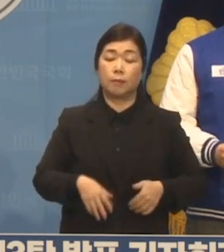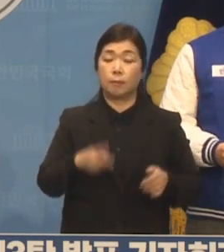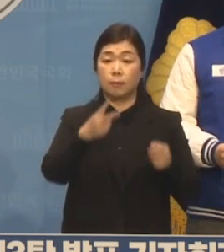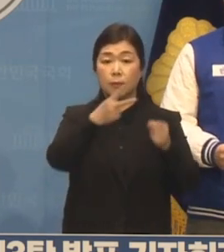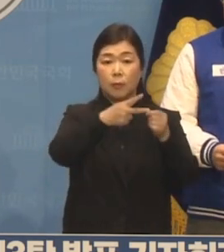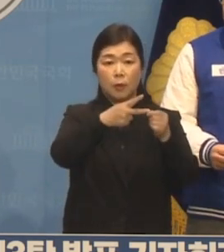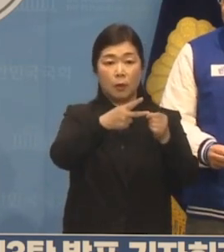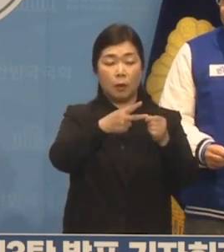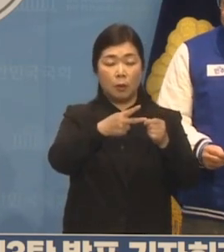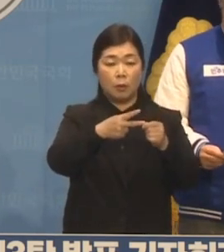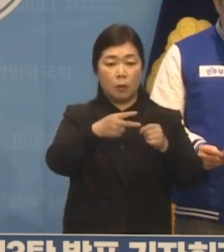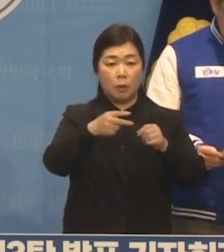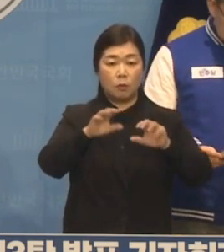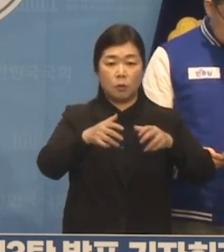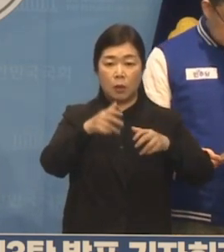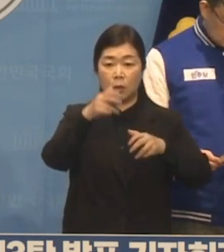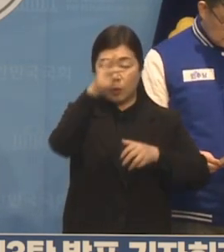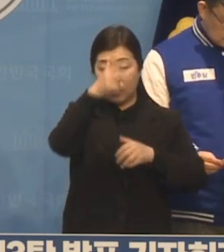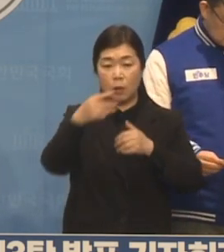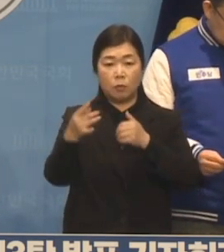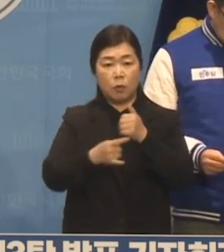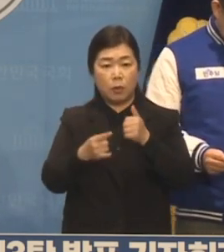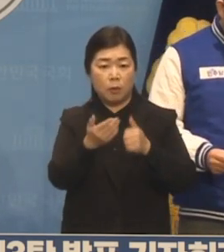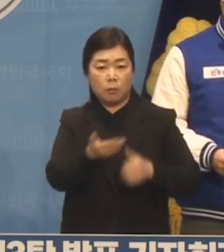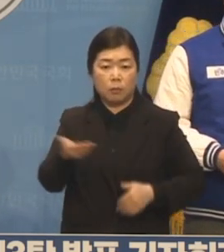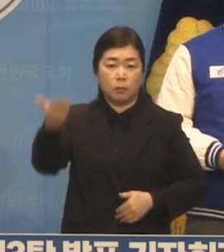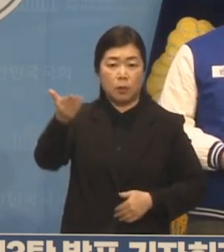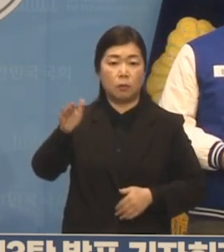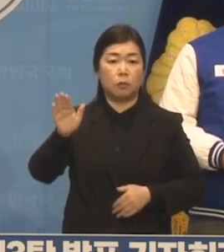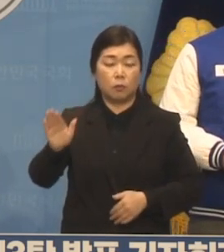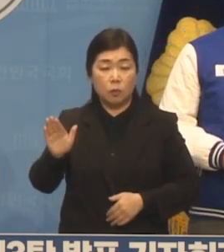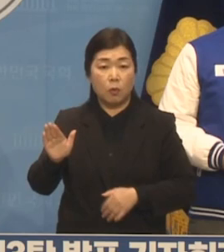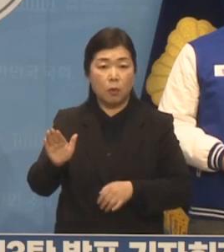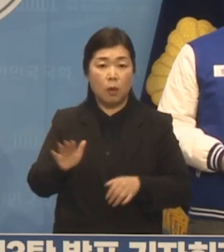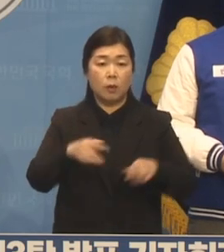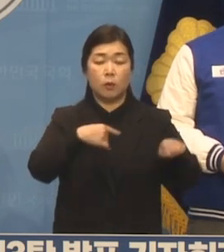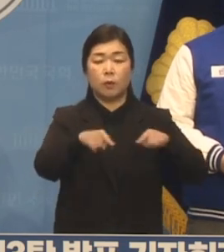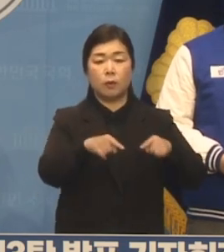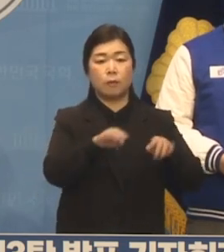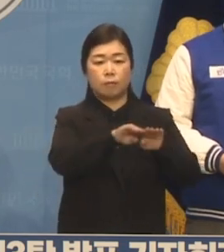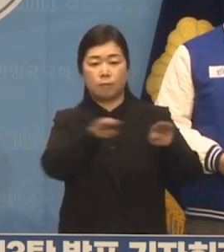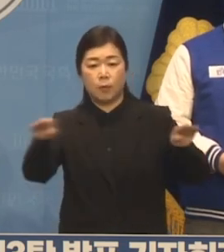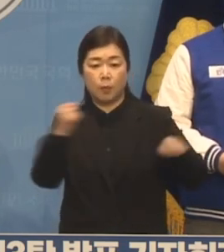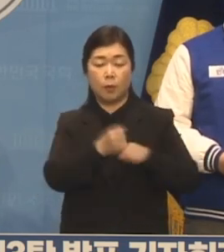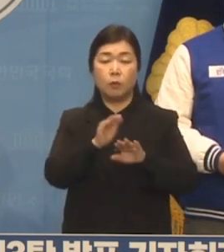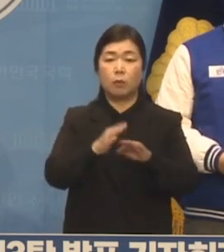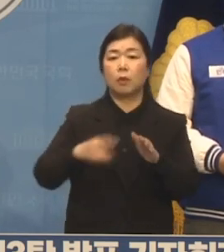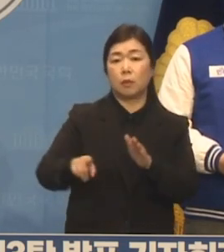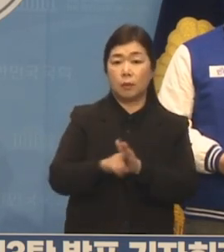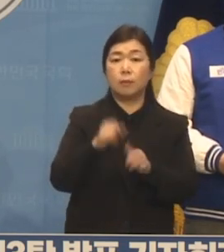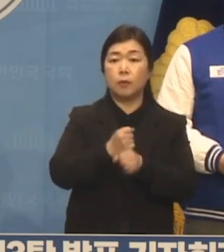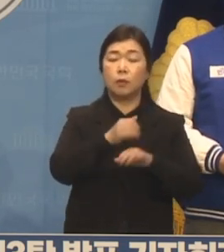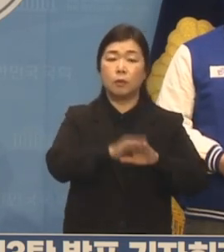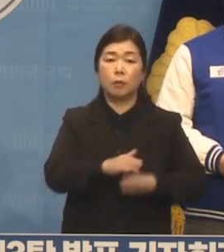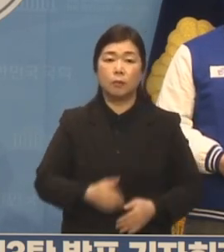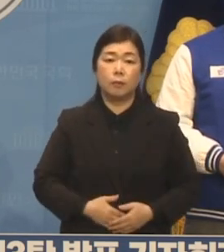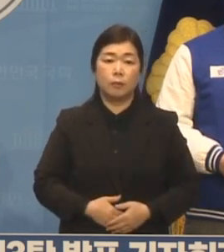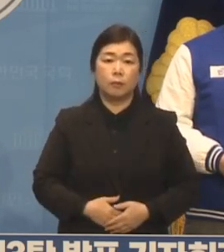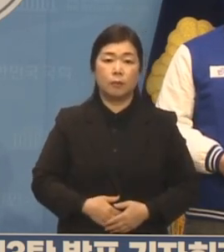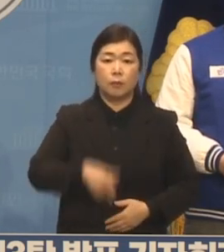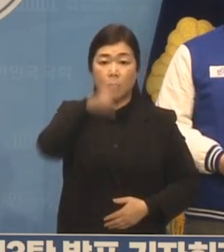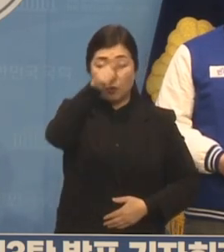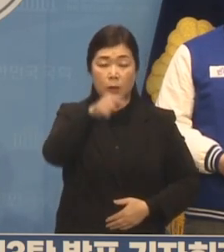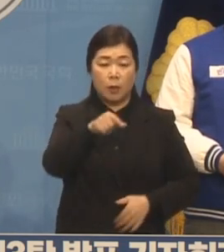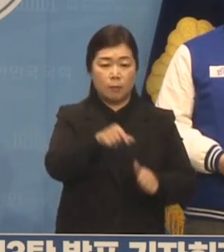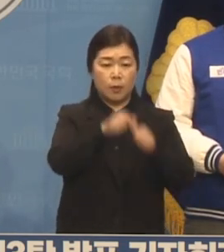둘째, 국가경찰위원회의 위상을 격상하고 정치적으로 균형을 갖추기에 구성하는 한편 고위경찰의